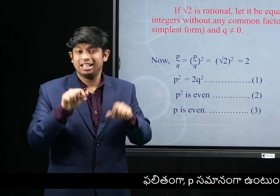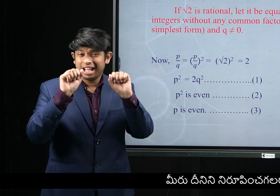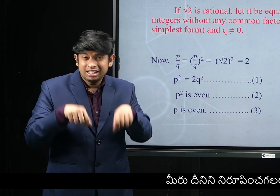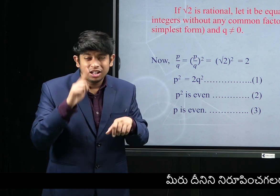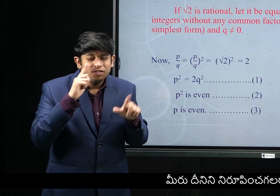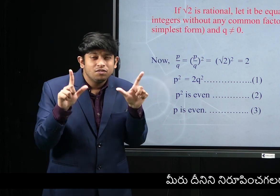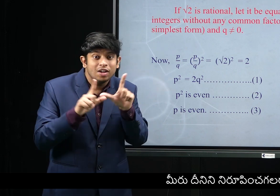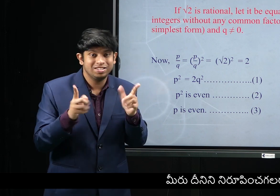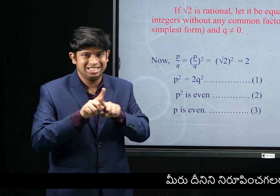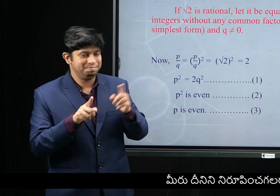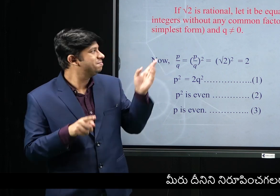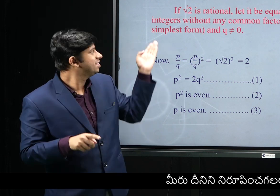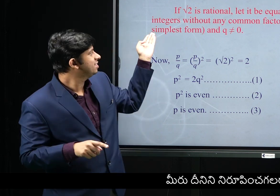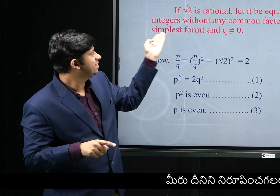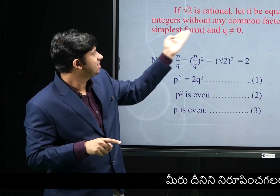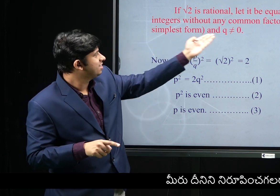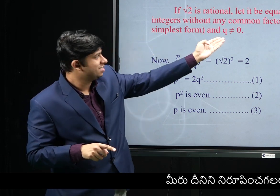మీరు దీన్ని నిరూపించగలరా?